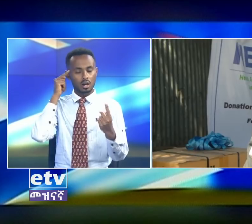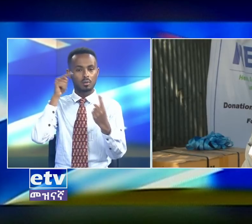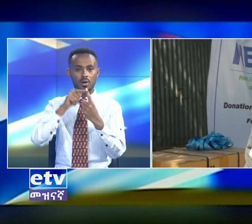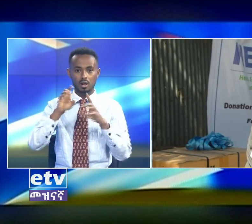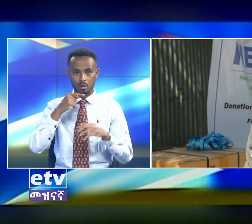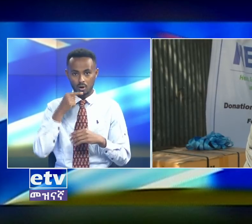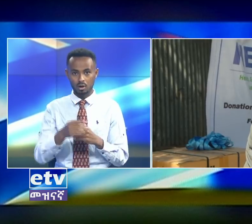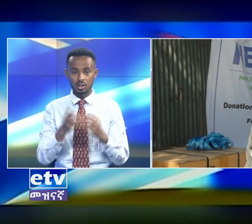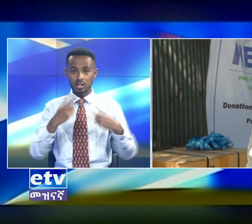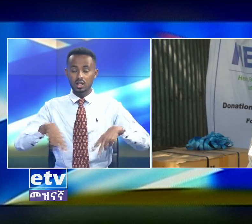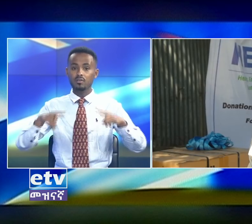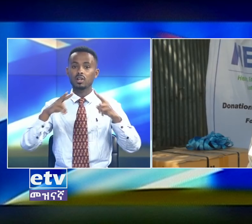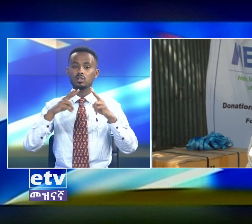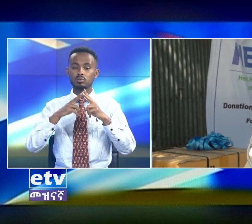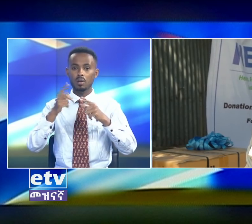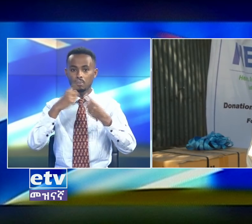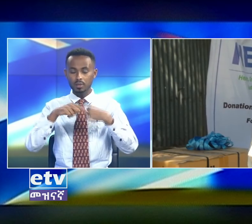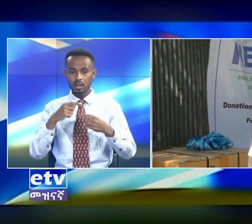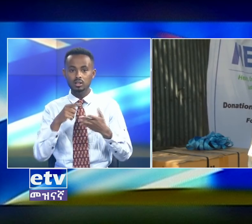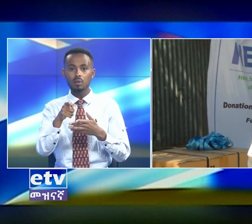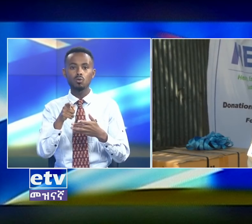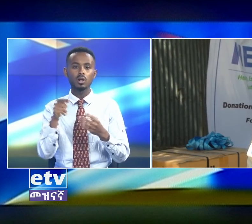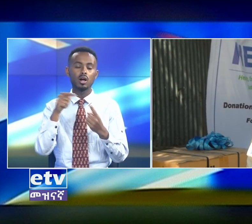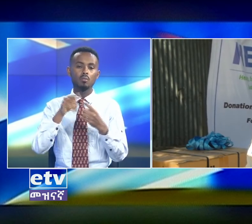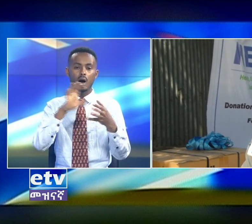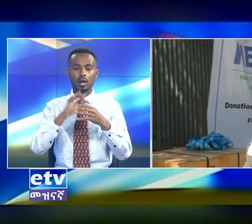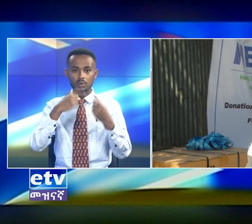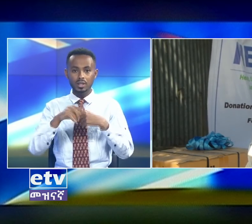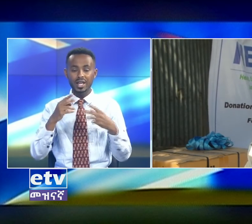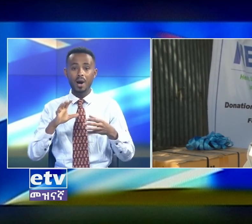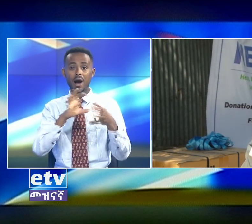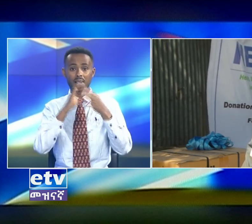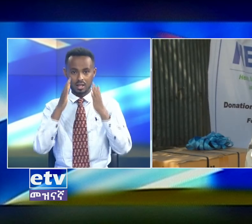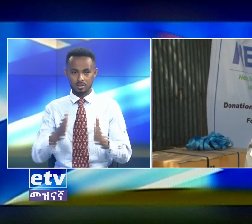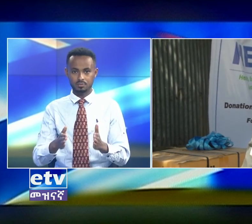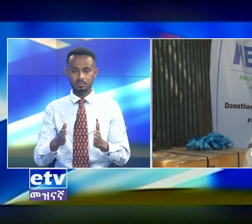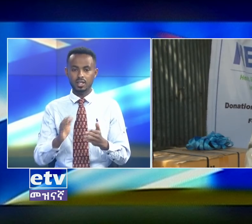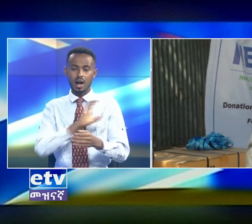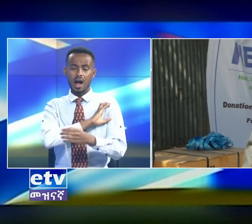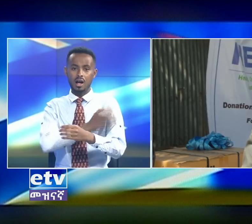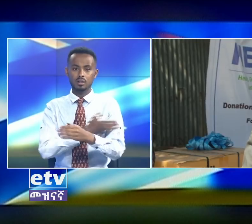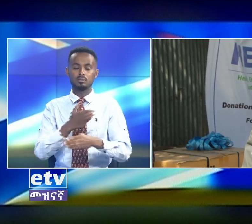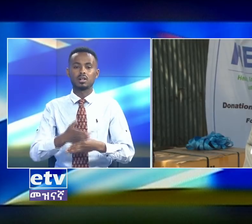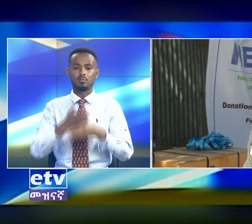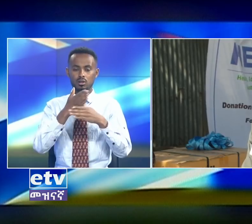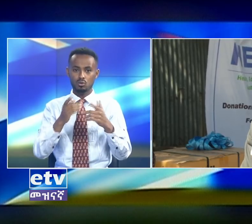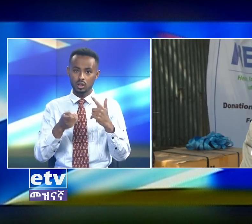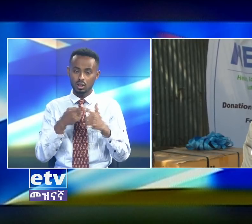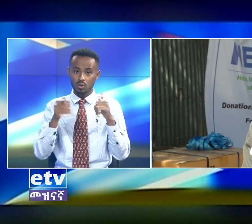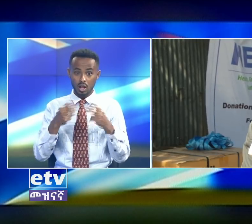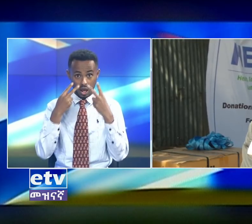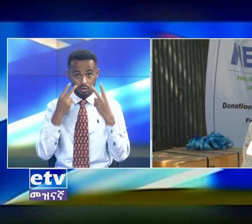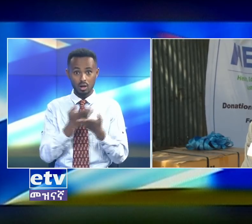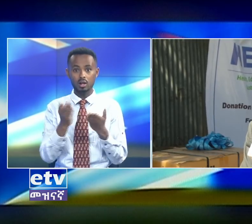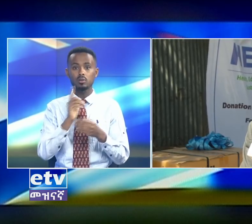ብለዋል። ከፌዴሬሽኑ ጋር በመምጣት ከዛም ወደ ማህበራት በመምጣት የማህበራትን እን አቅም መገንባት። ሁለተኛ አሁን ዛሬ ያየሁት